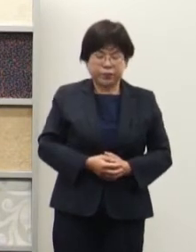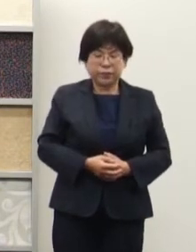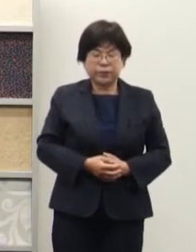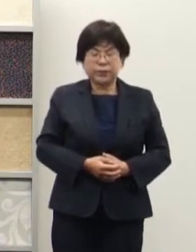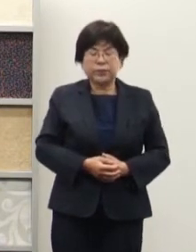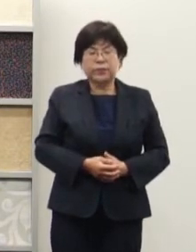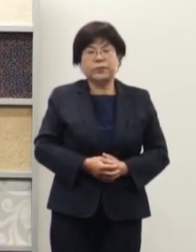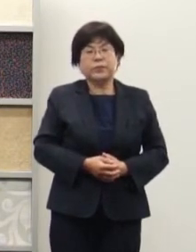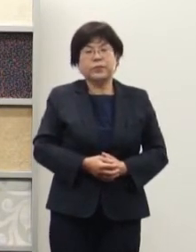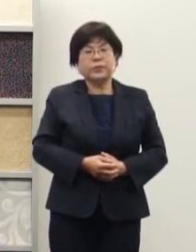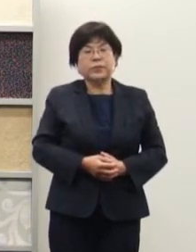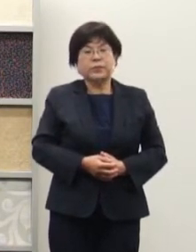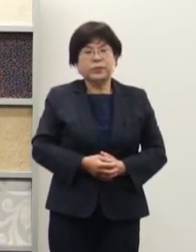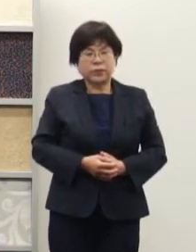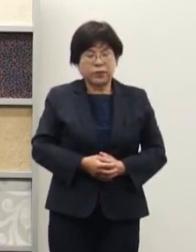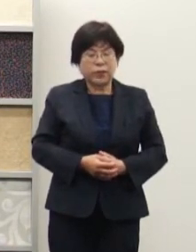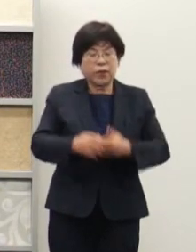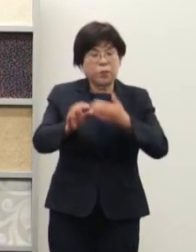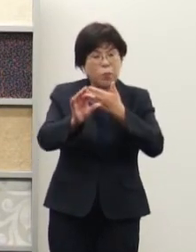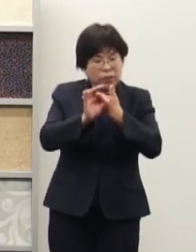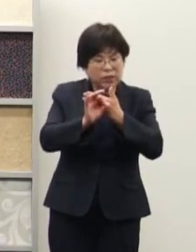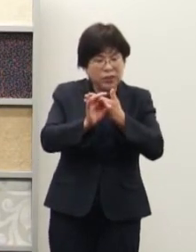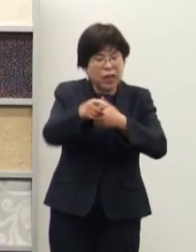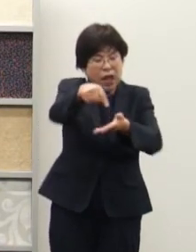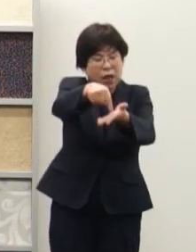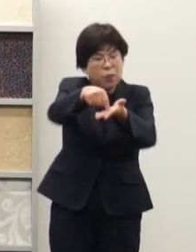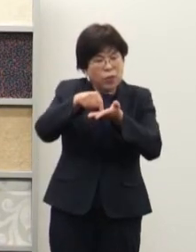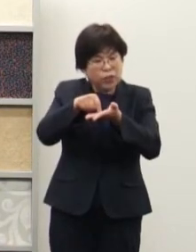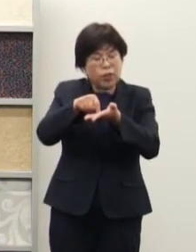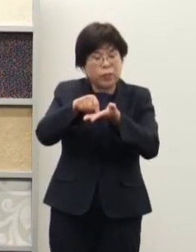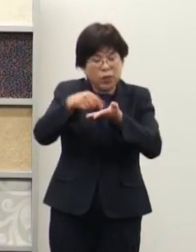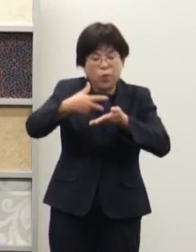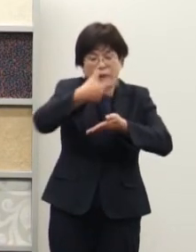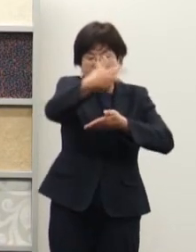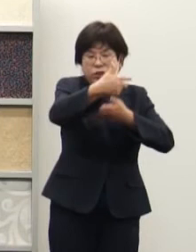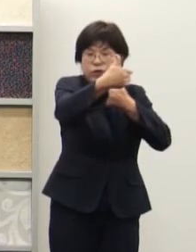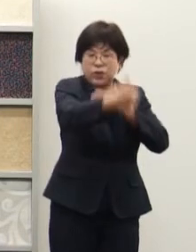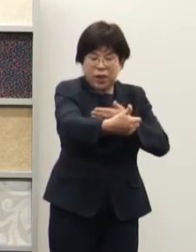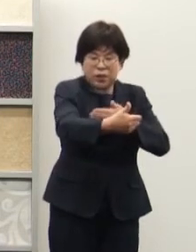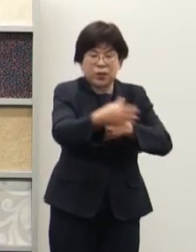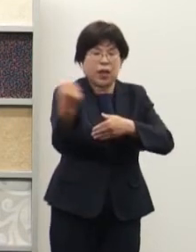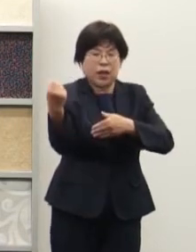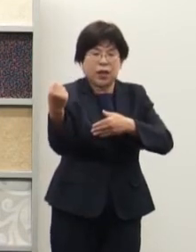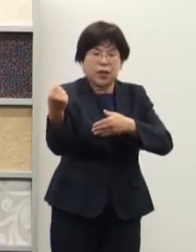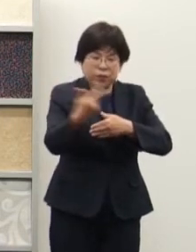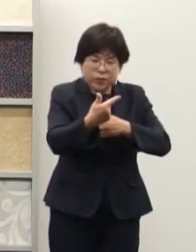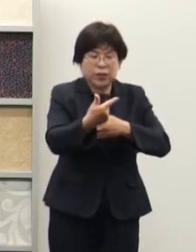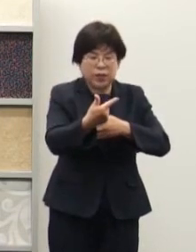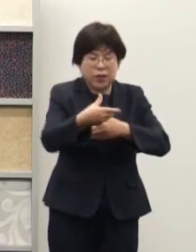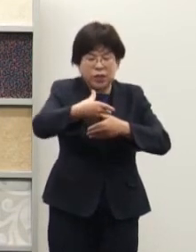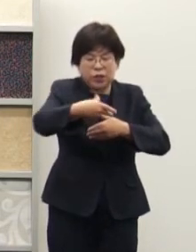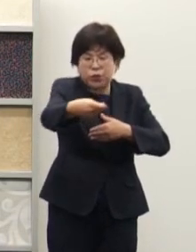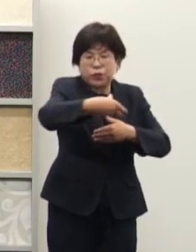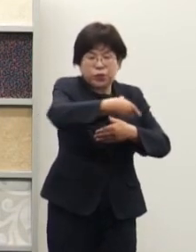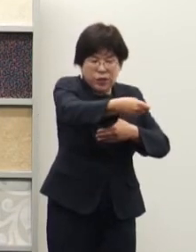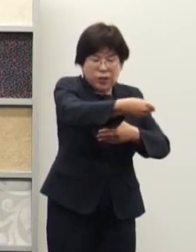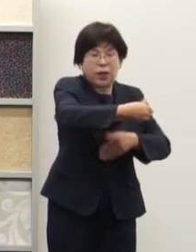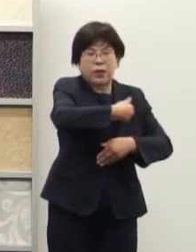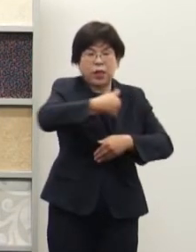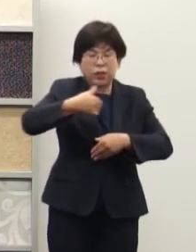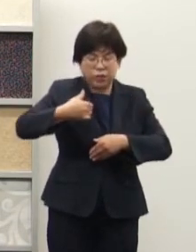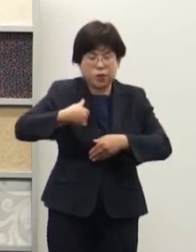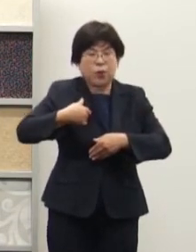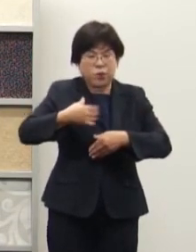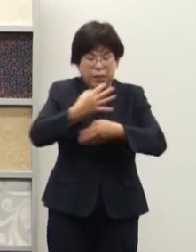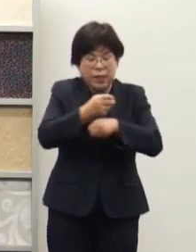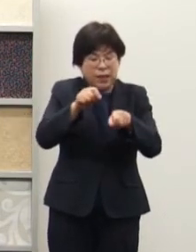第一に、借り入れの申し込みから1週間程度で迅速な融資を実行できる短期事業資